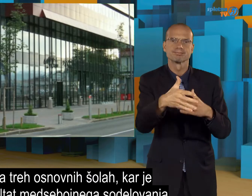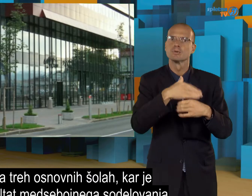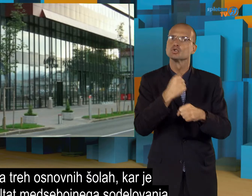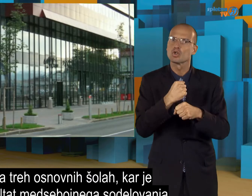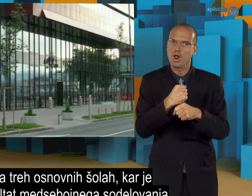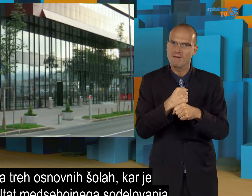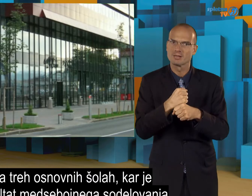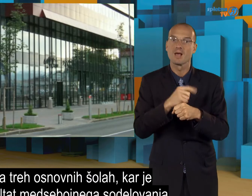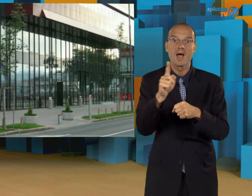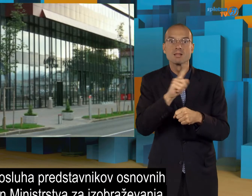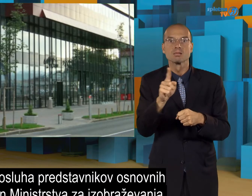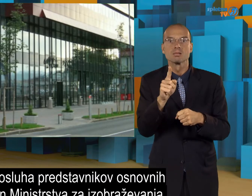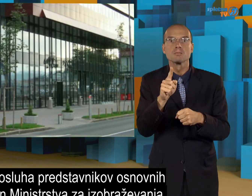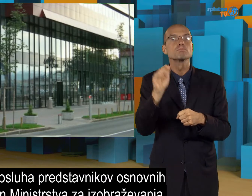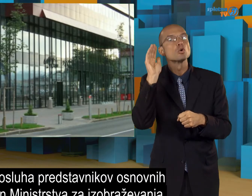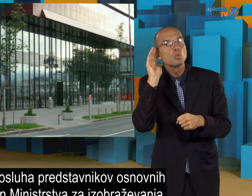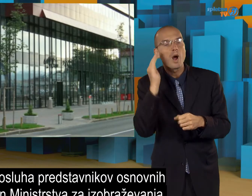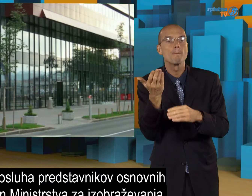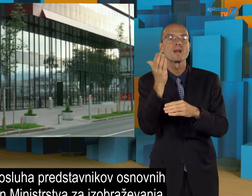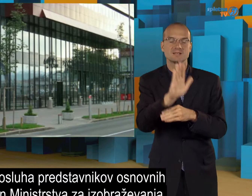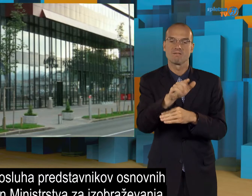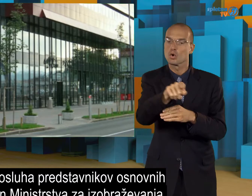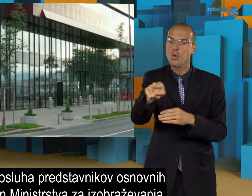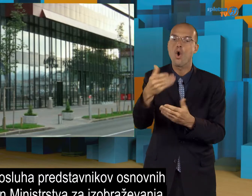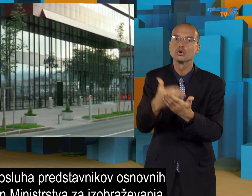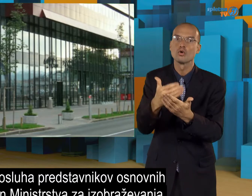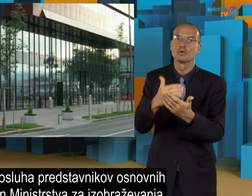za izobraževanje, znanost, kulturo in šport.